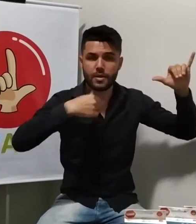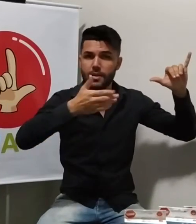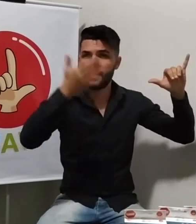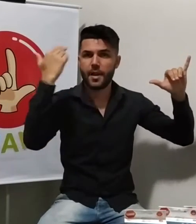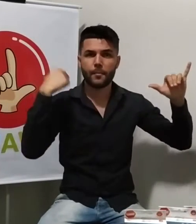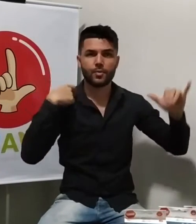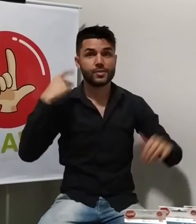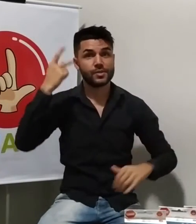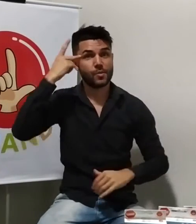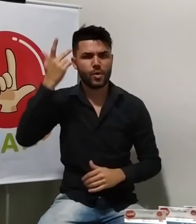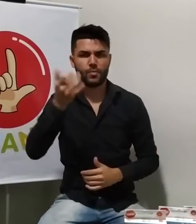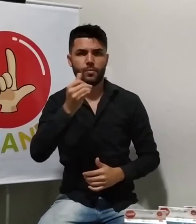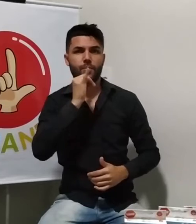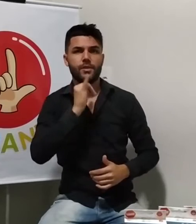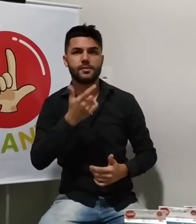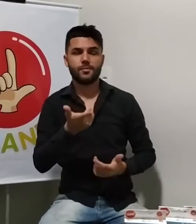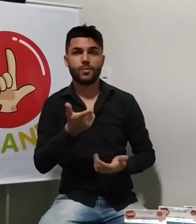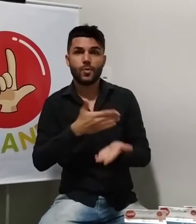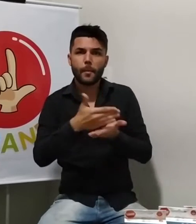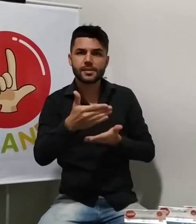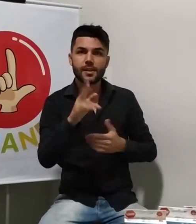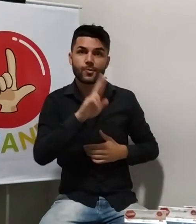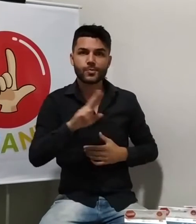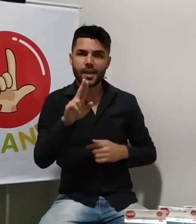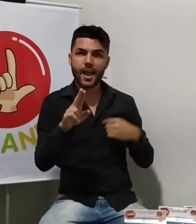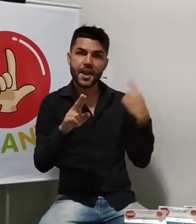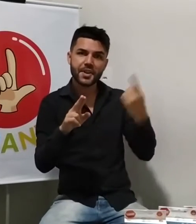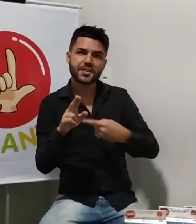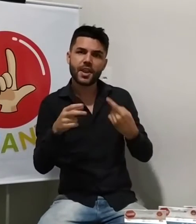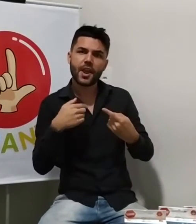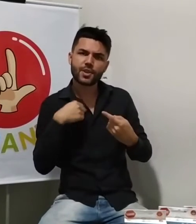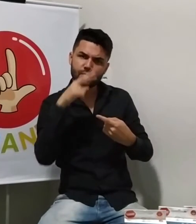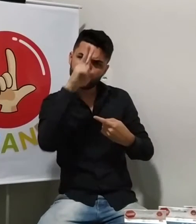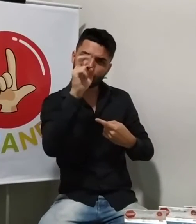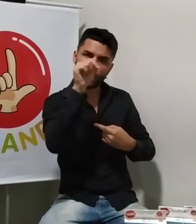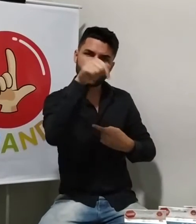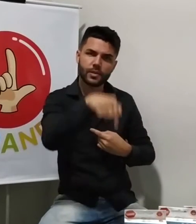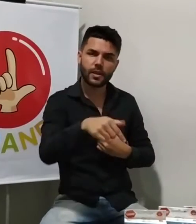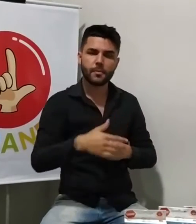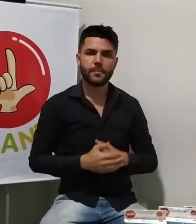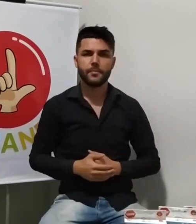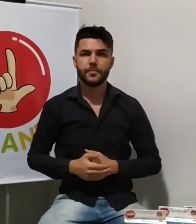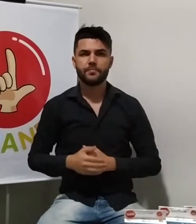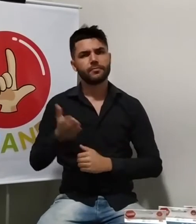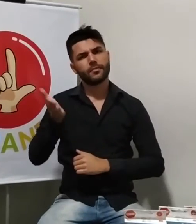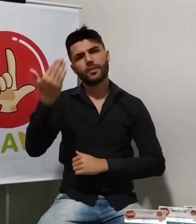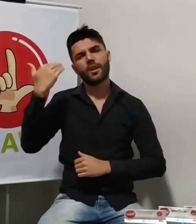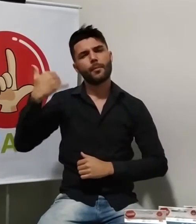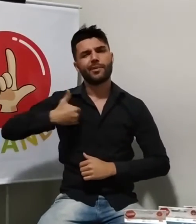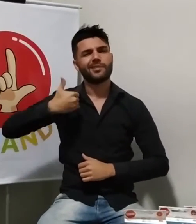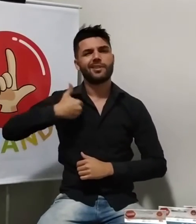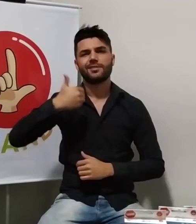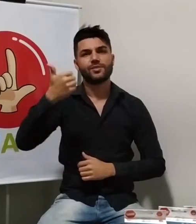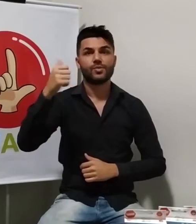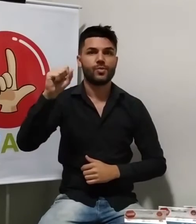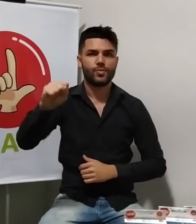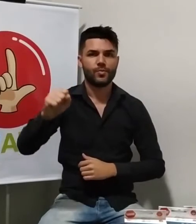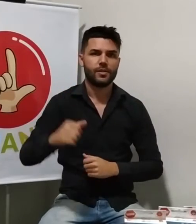fique esperto, porque na hora que a gente invadir, você tira um print. E eu comecei a fazer isso e ter uma comunicação com esses caras, até que a Polícia Federal desmontou